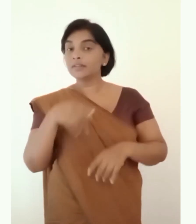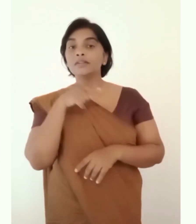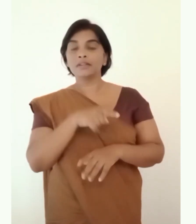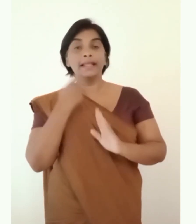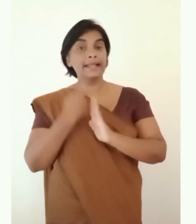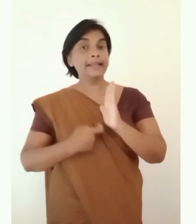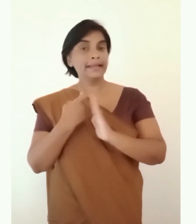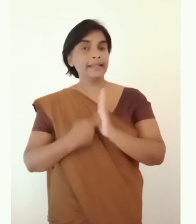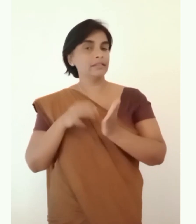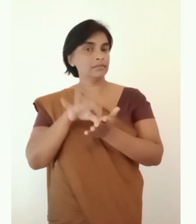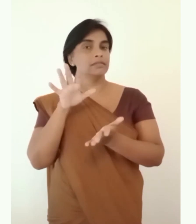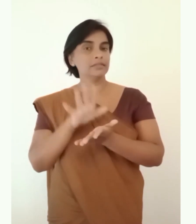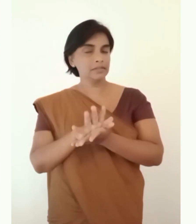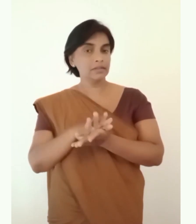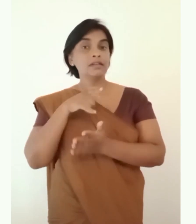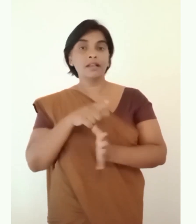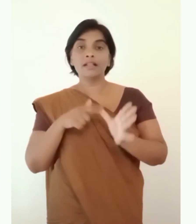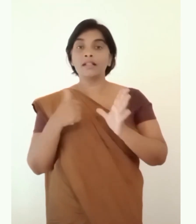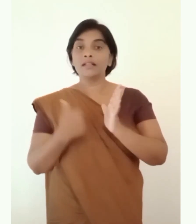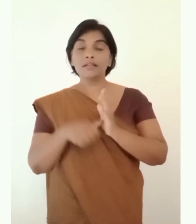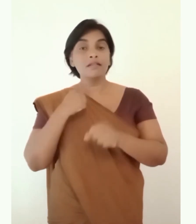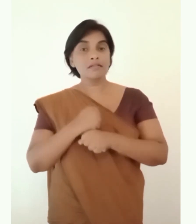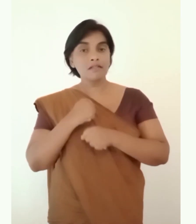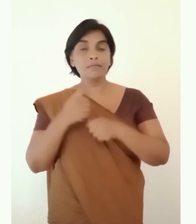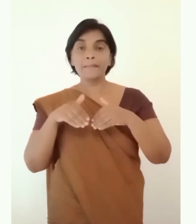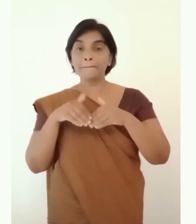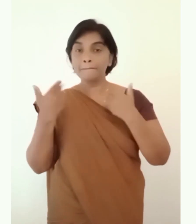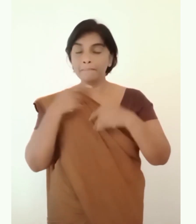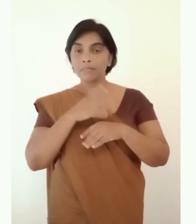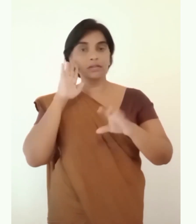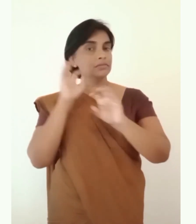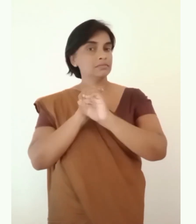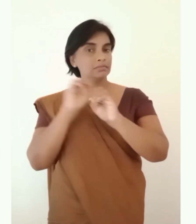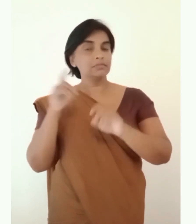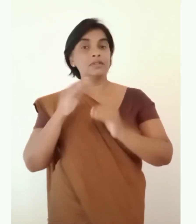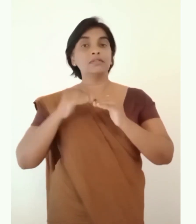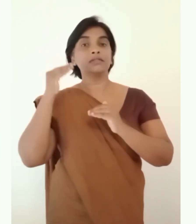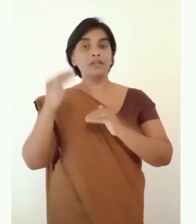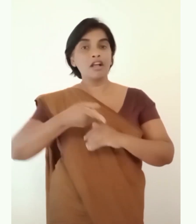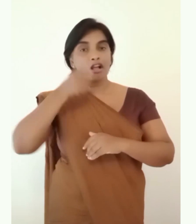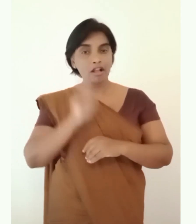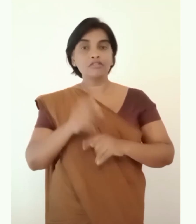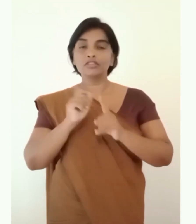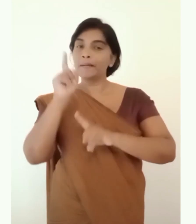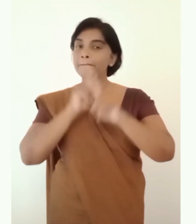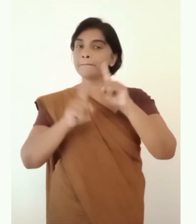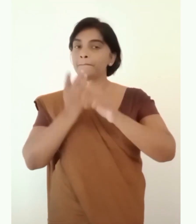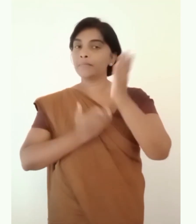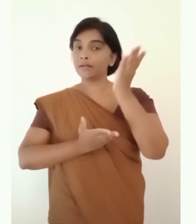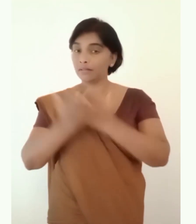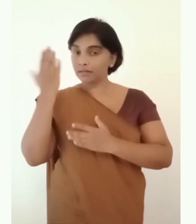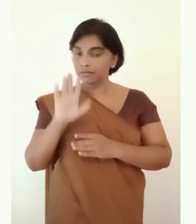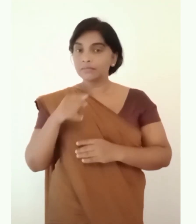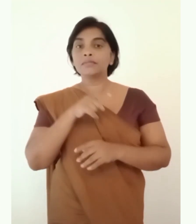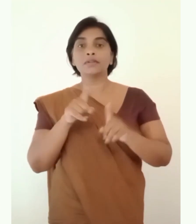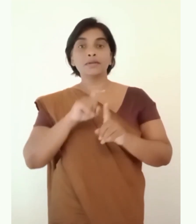නීති පැනවීමටත් ඒ පනත් කෙටුම්පත රජයේ ගැසට් පත්‍රයේ පළ කොට ඉන් අනතුරු අනුමැතිය සඳහා පාර්ලිමේන්තුවේ ඉදිරිපත් කිරීමටත්